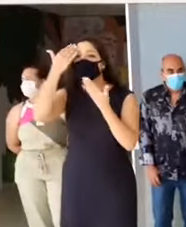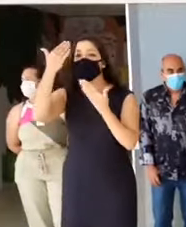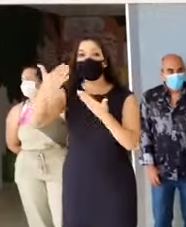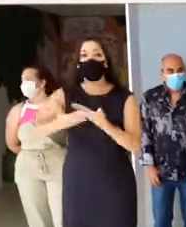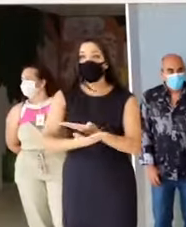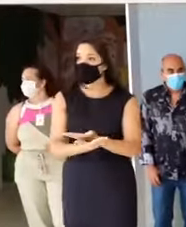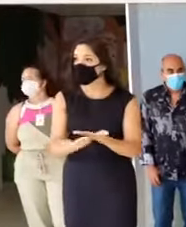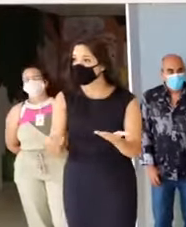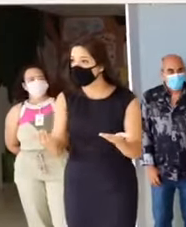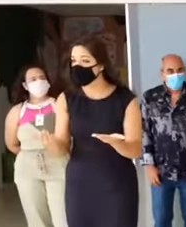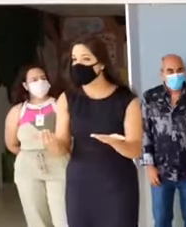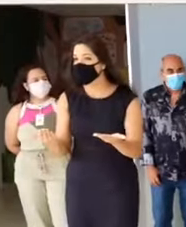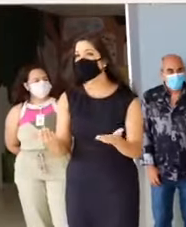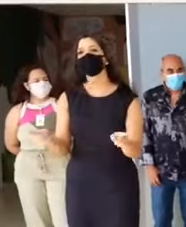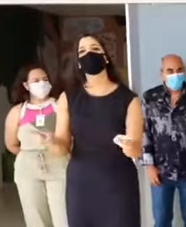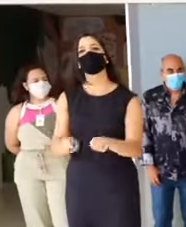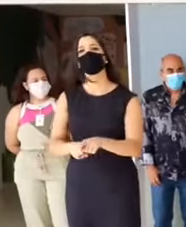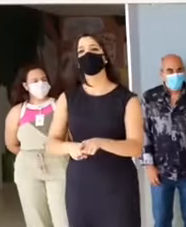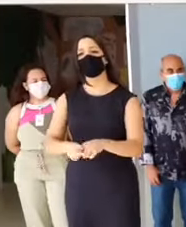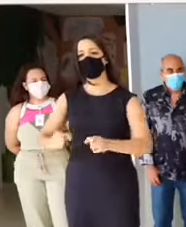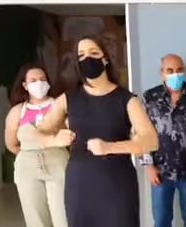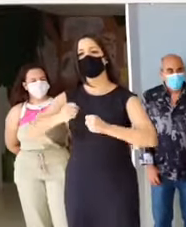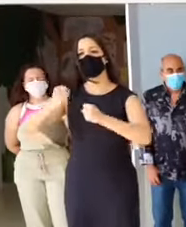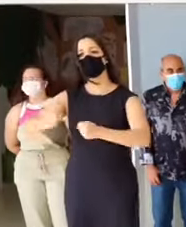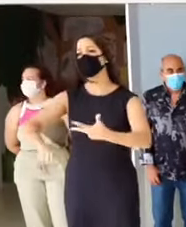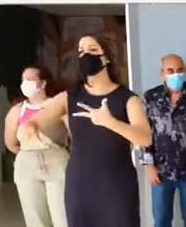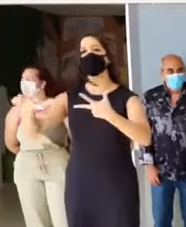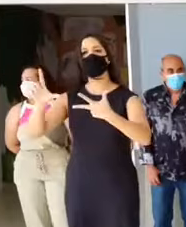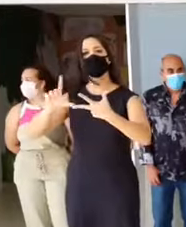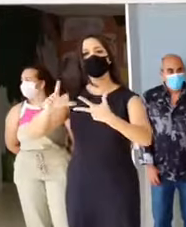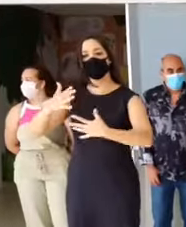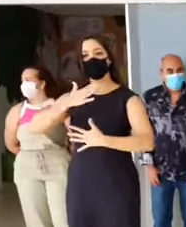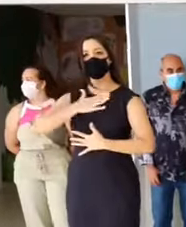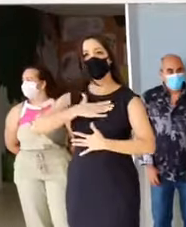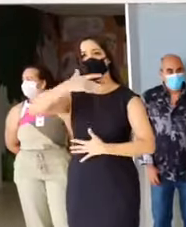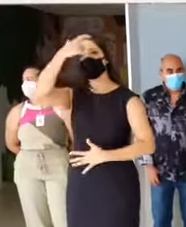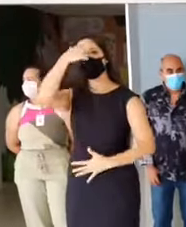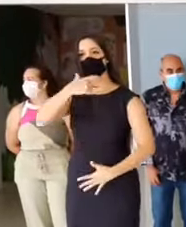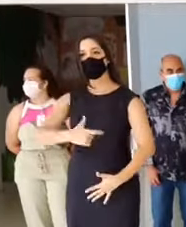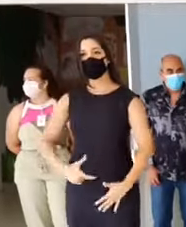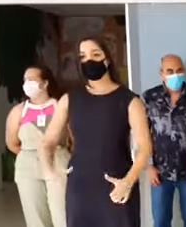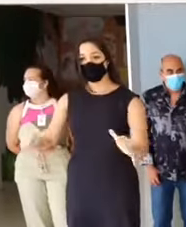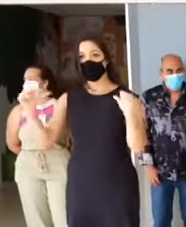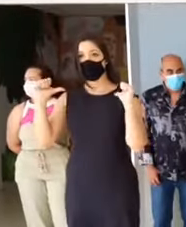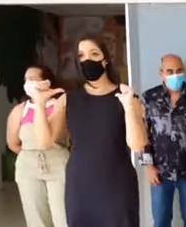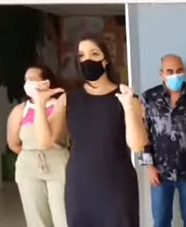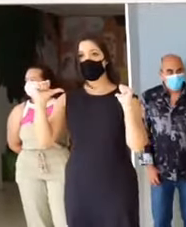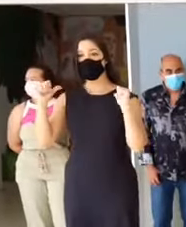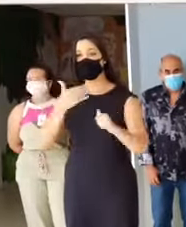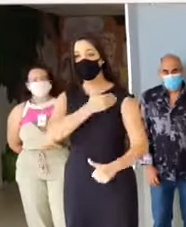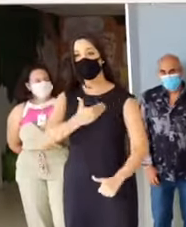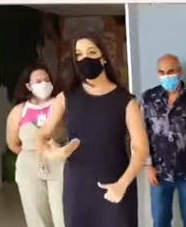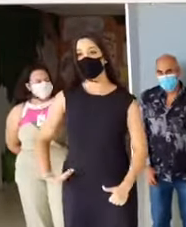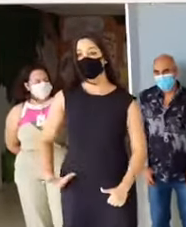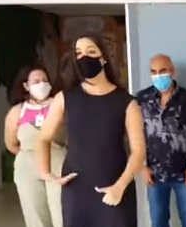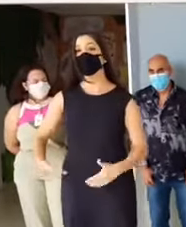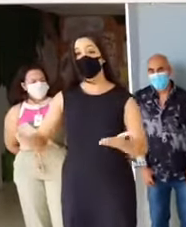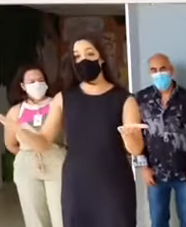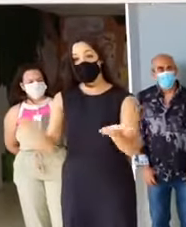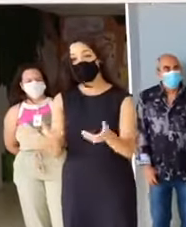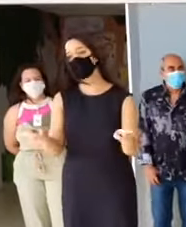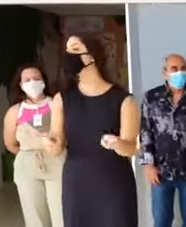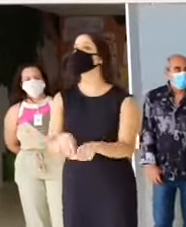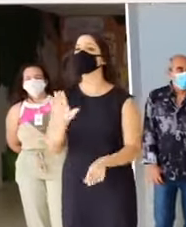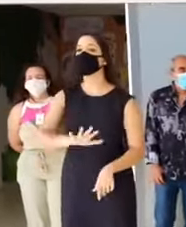todos vocês e colocar também o Poder Legislativo na pessoa minha como presidente hoje, né, e todos